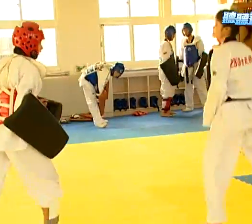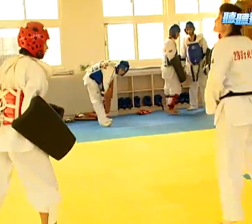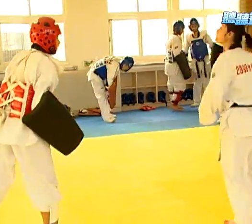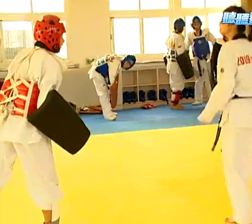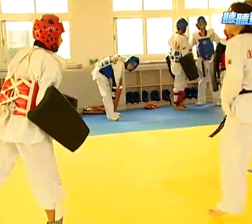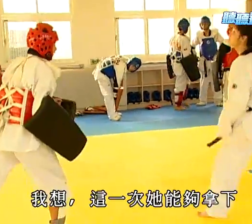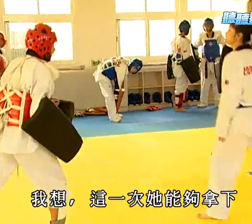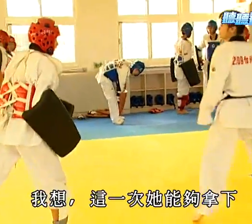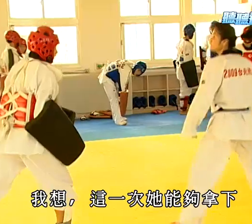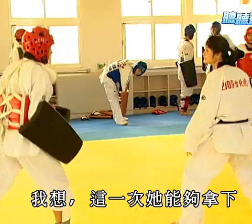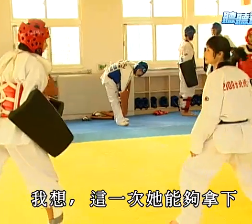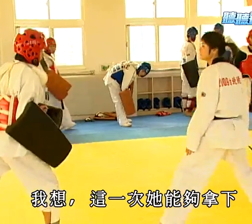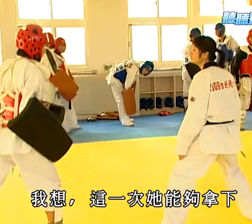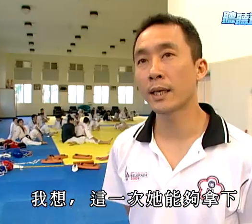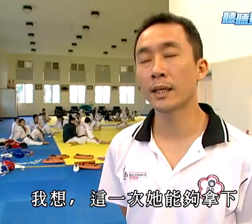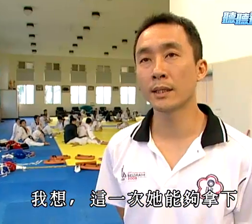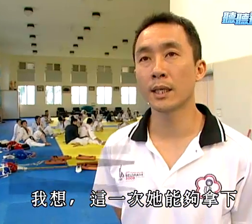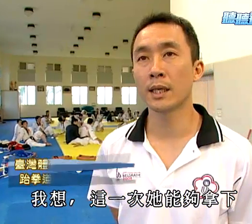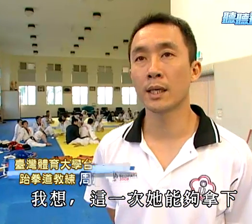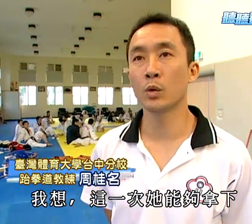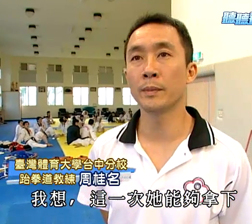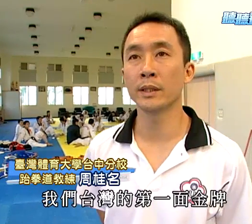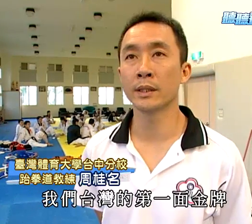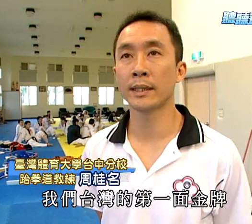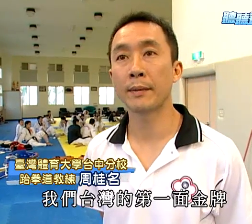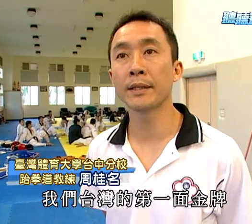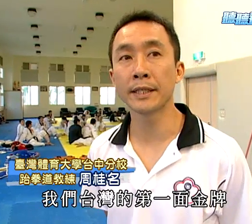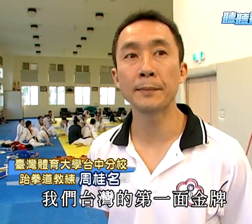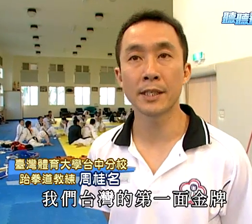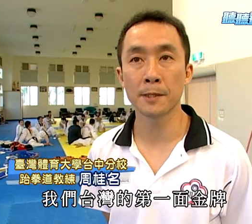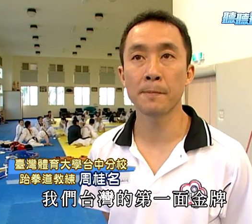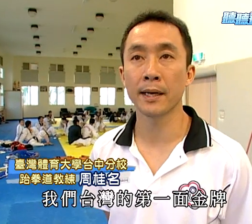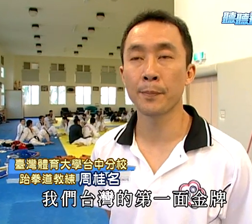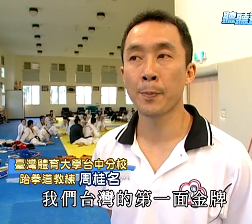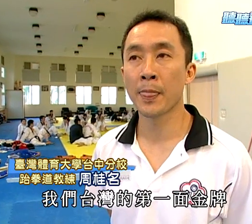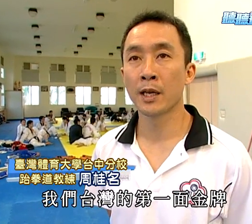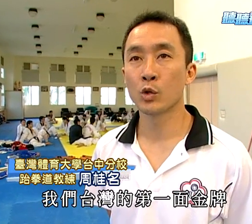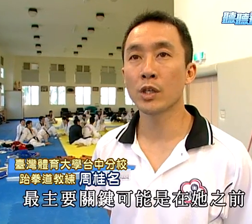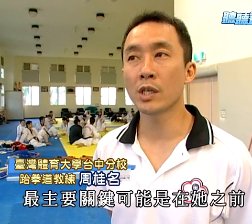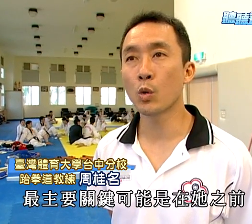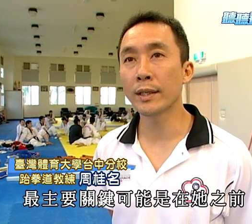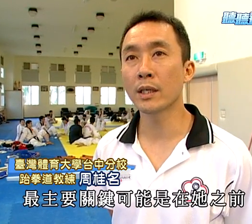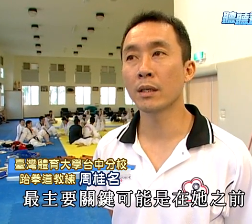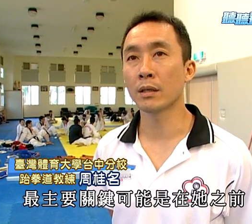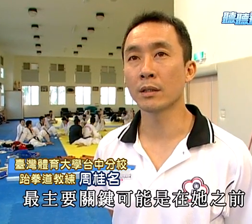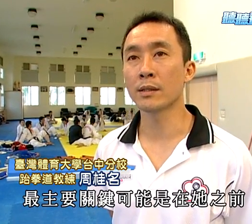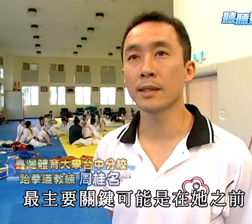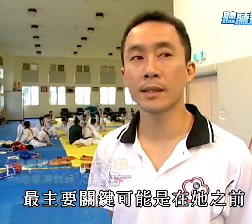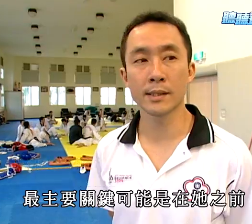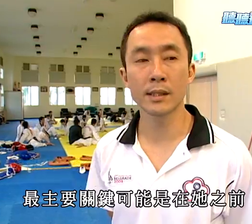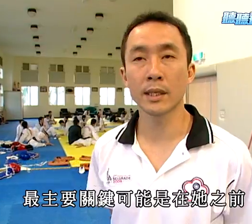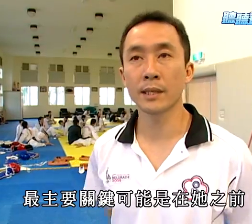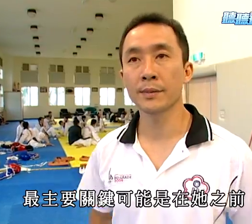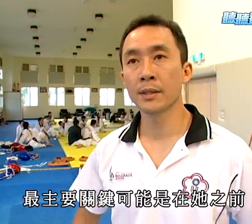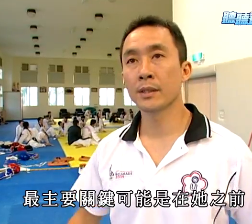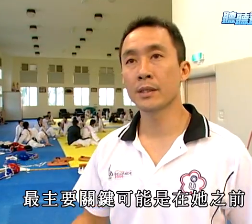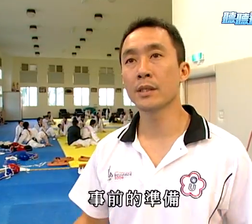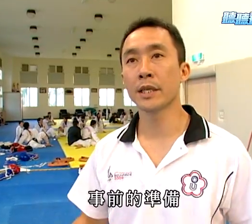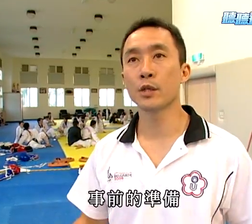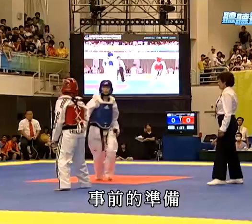我想这次他能够拿下我们台湾的第一面金牌，最主要关键可能是在他之前事先的准